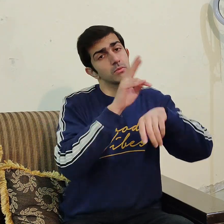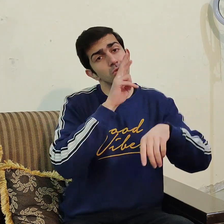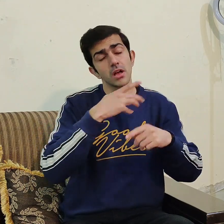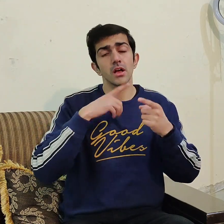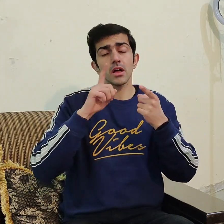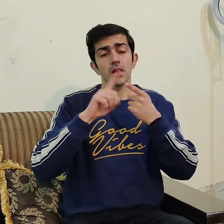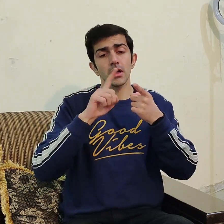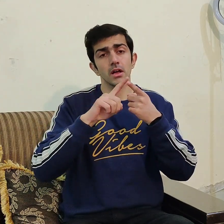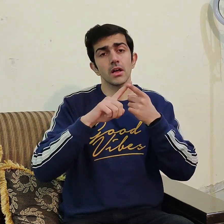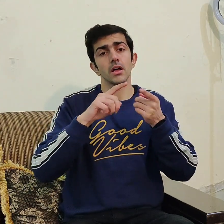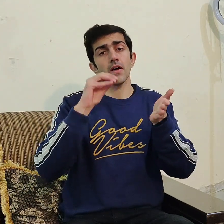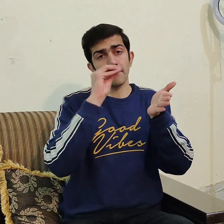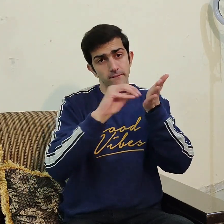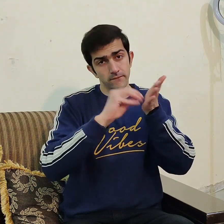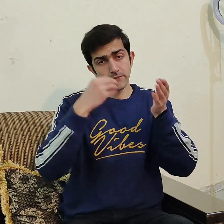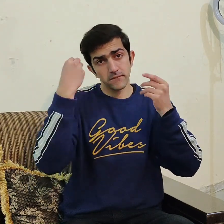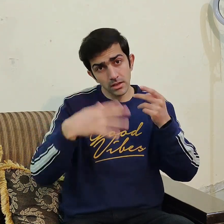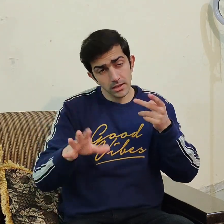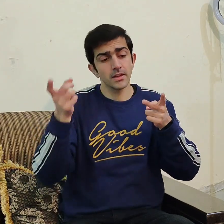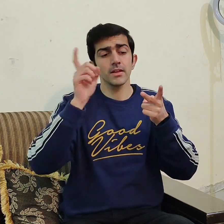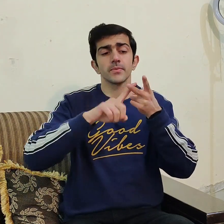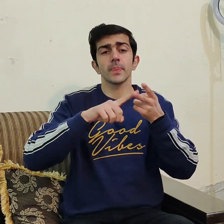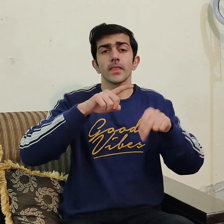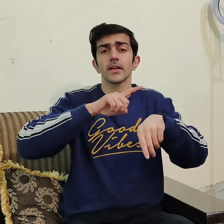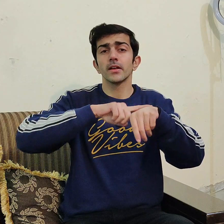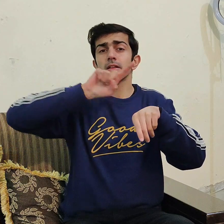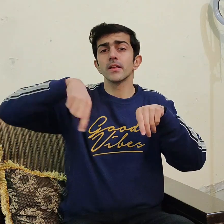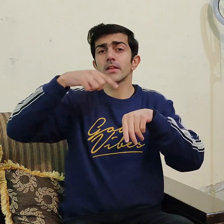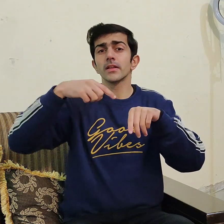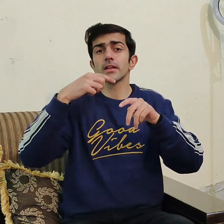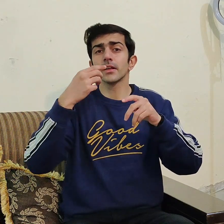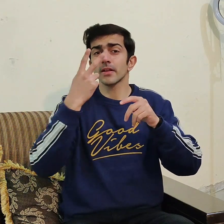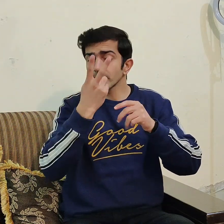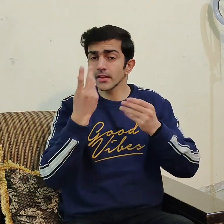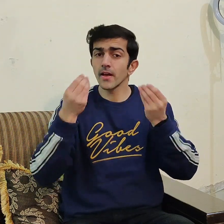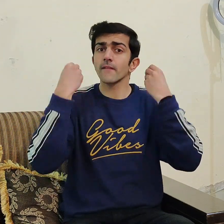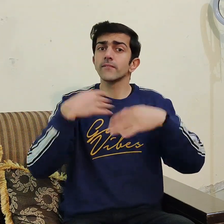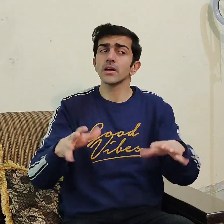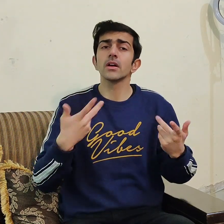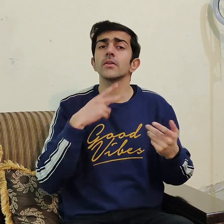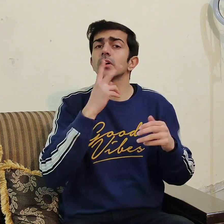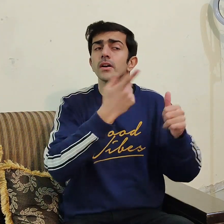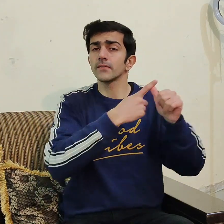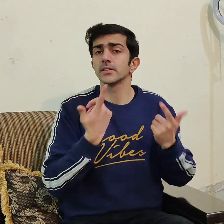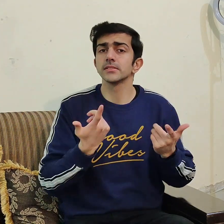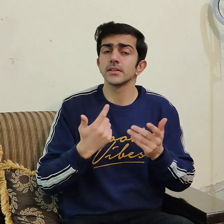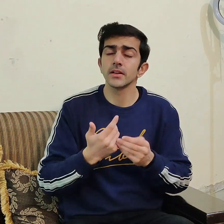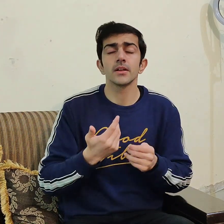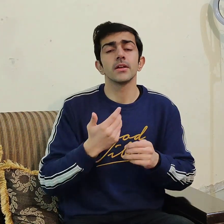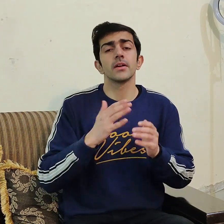फिर थर्सडे को जो है यूट्यूब को मैंने ईमेल की कि मेरे कमेंट्स लॉस्ट हो गए हैं, पब्लिक वॉच आवर्स लॉस्ट हो गए हैं, तो मुझे बताएं इसके